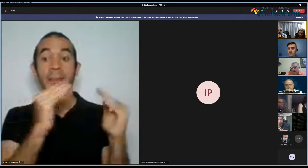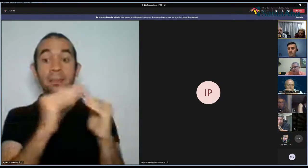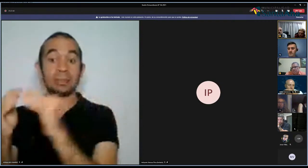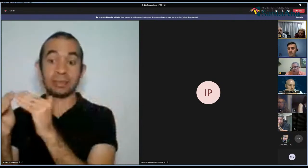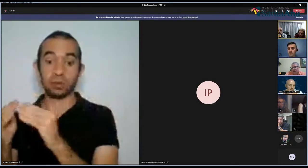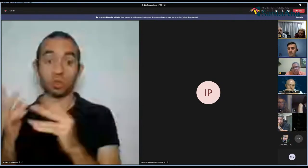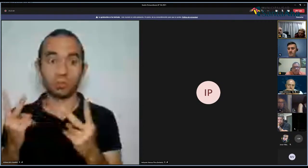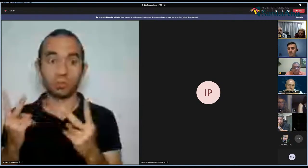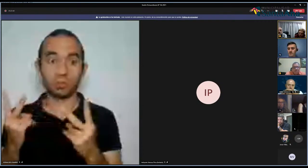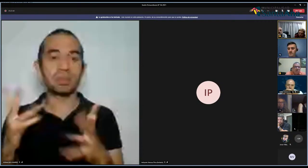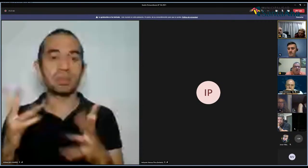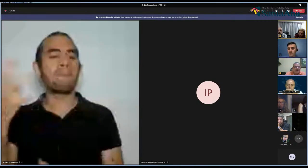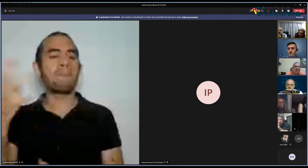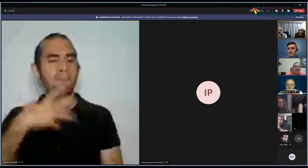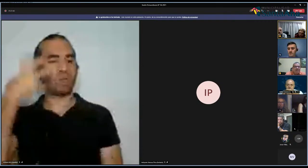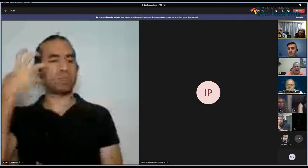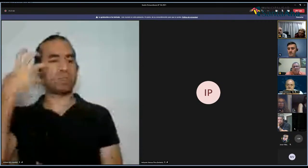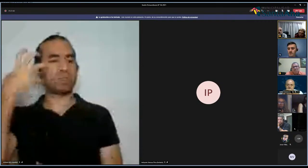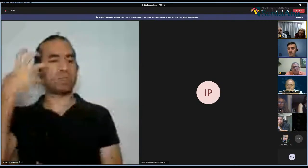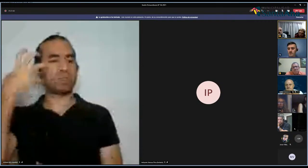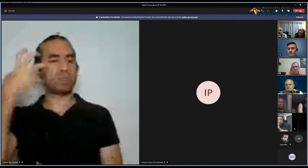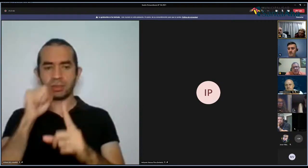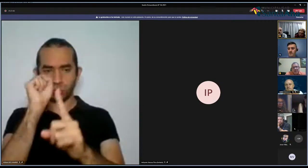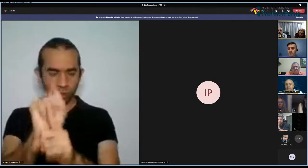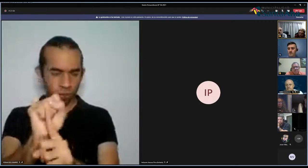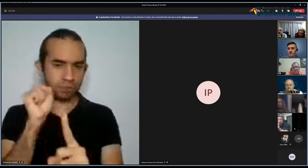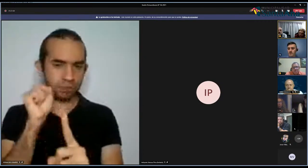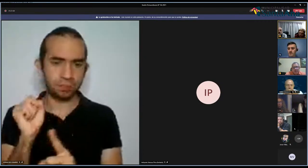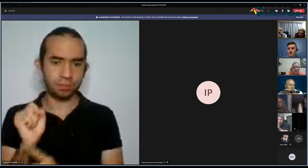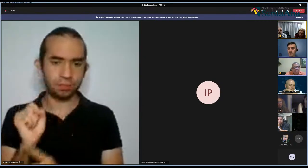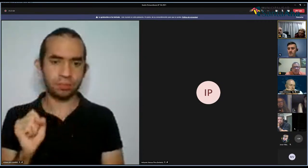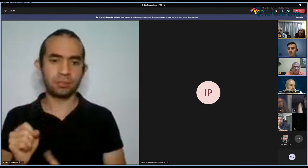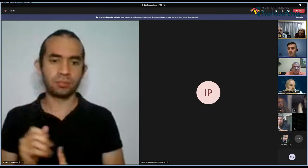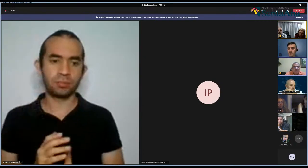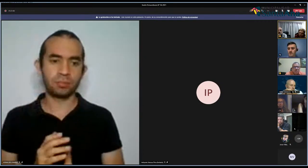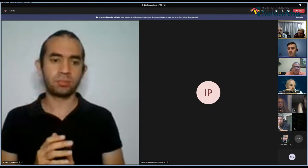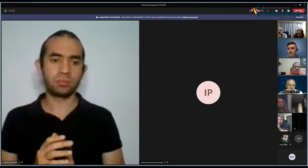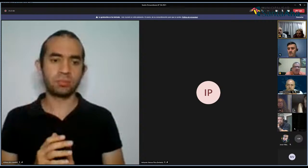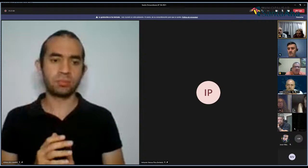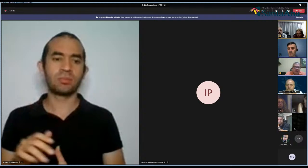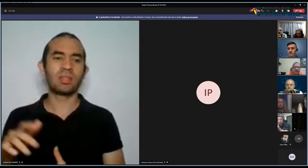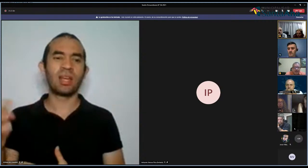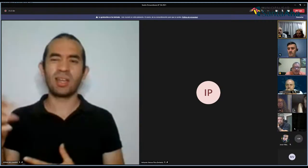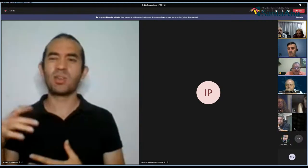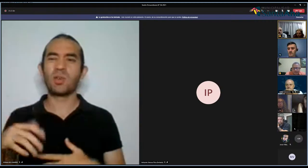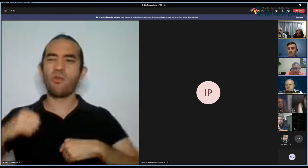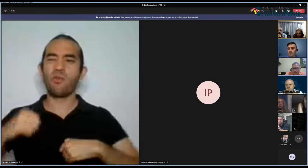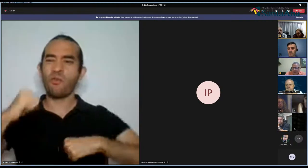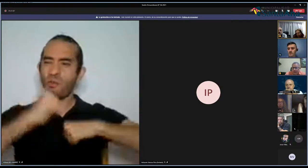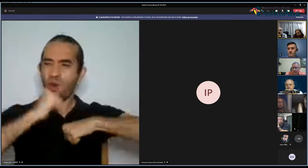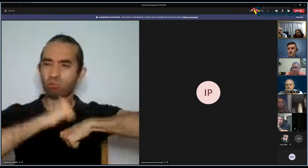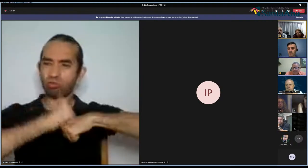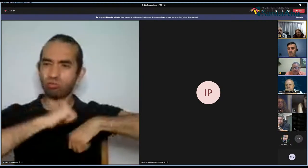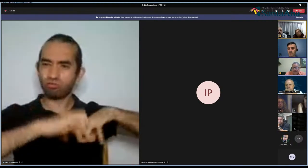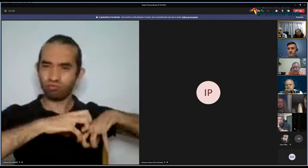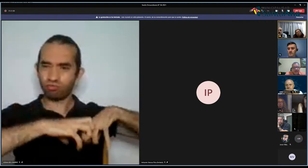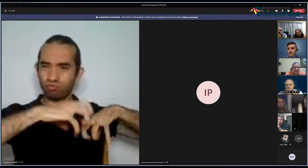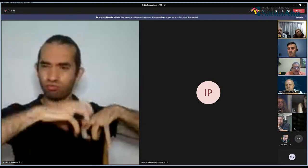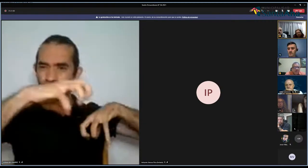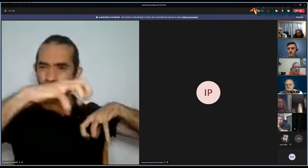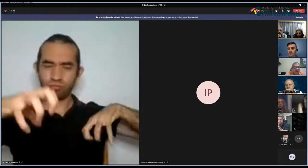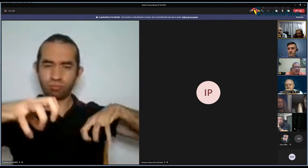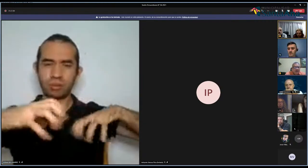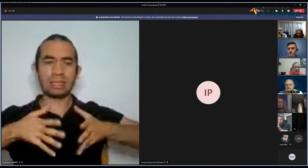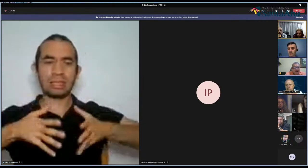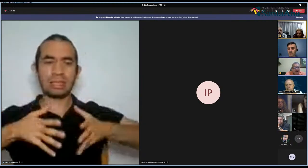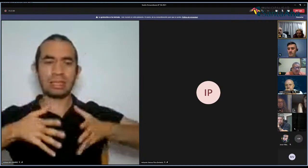molestos por lo que estaba pasando no hay un bendito manto rocoso muy fuerte en la en esta calle que nos